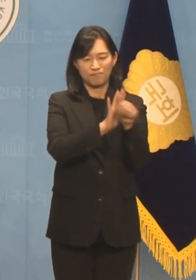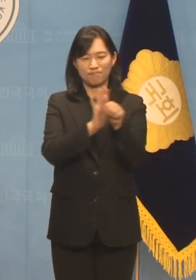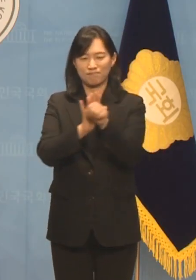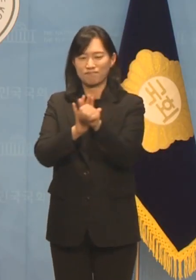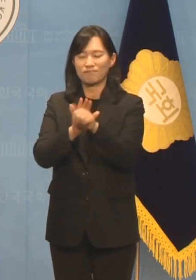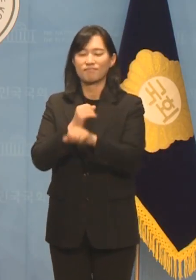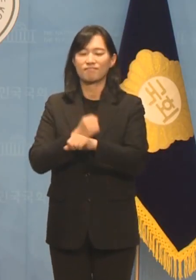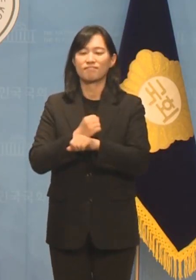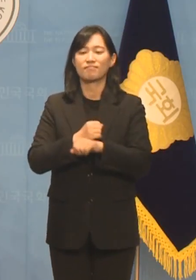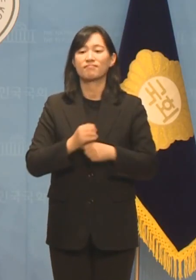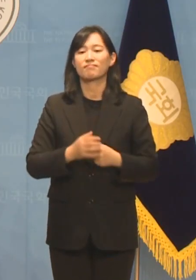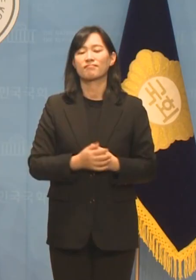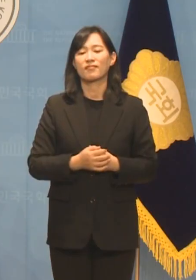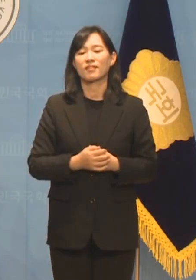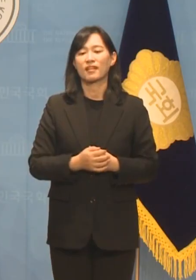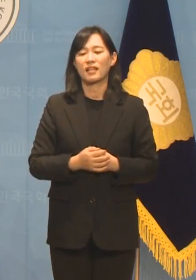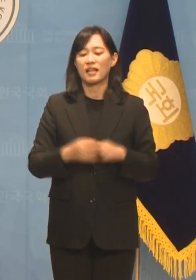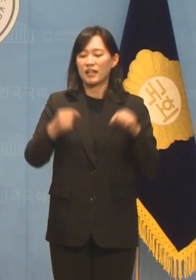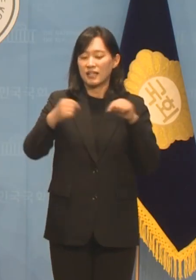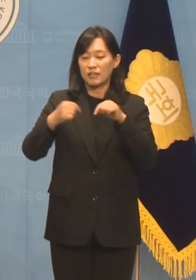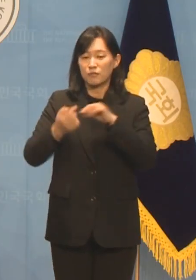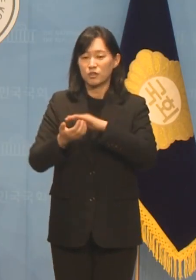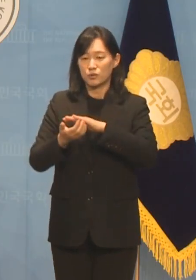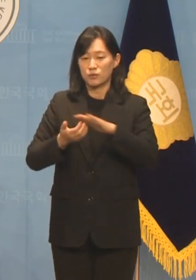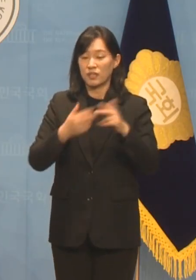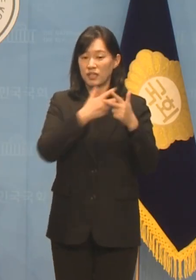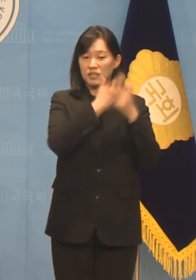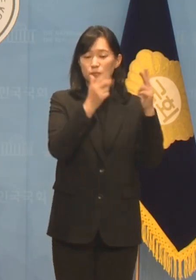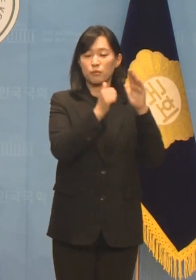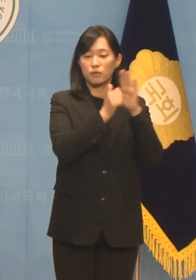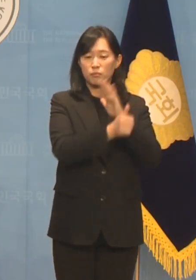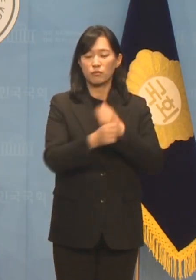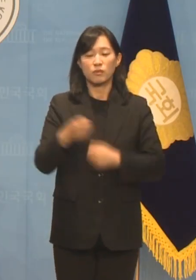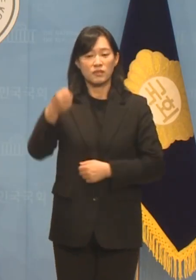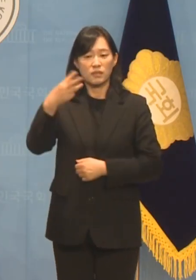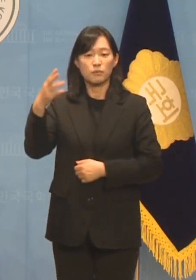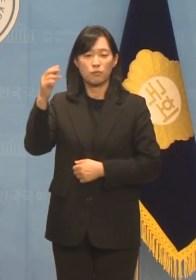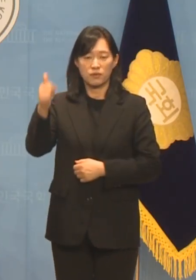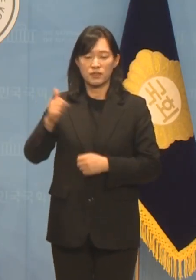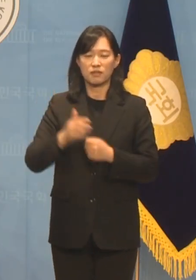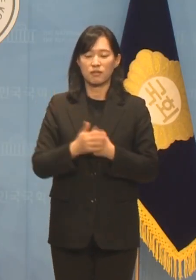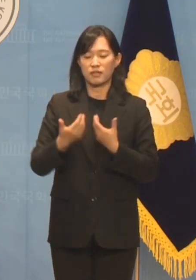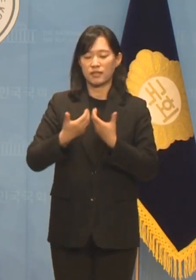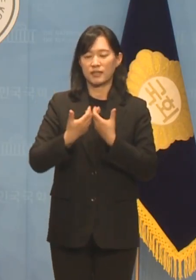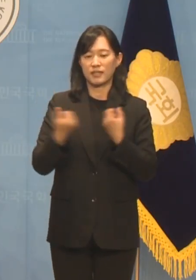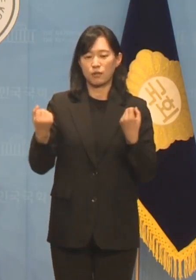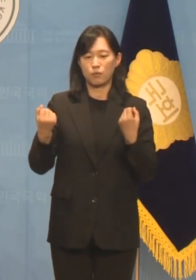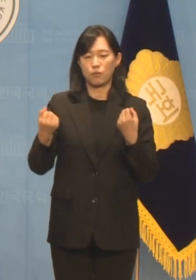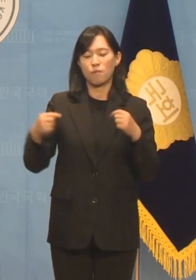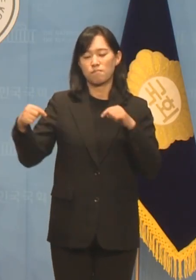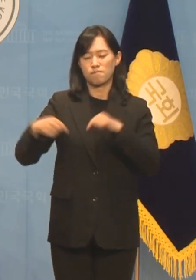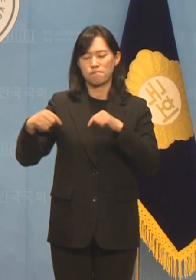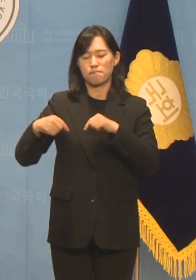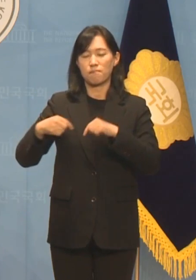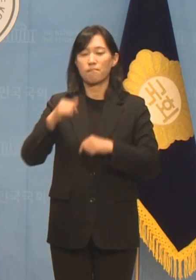갖습니다. 간담회에 앞서 이재명 대표는 이재용 회장과 별도의 회동을